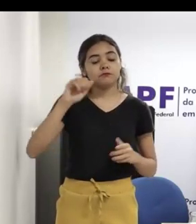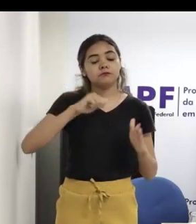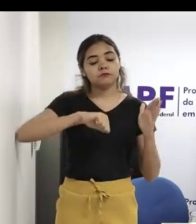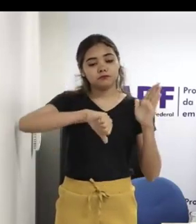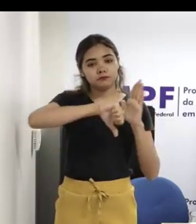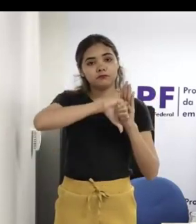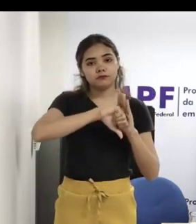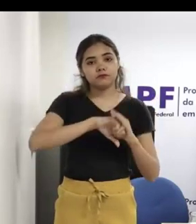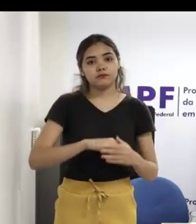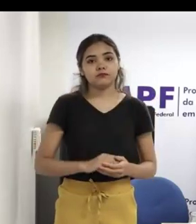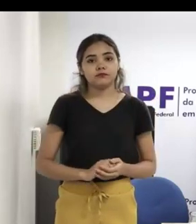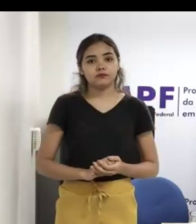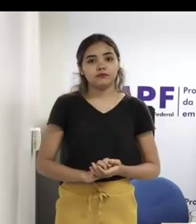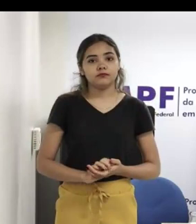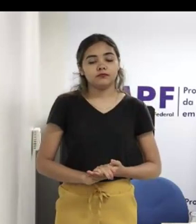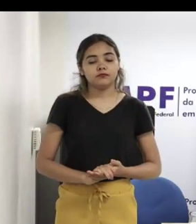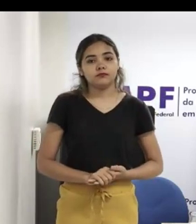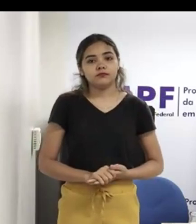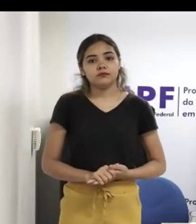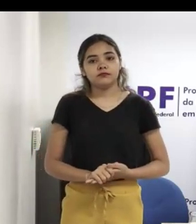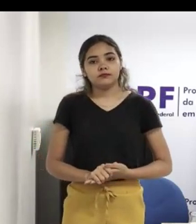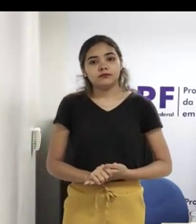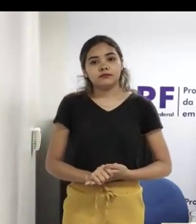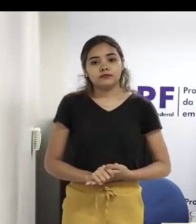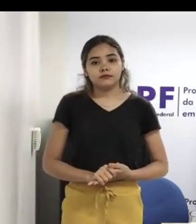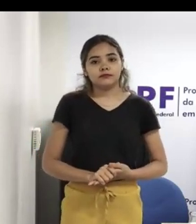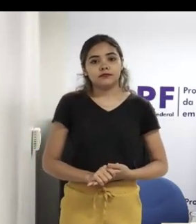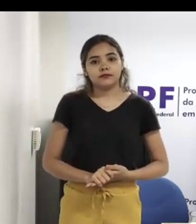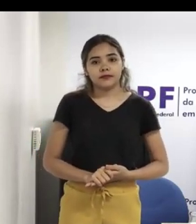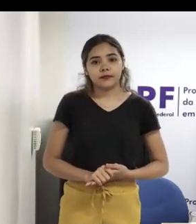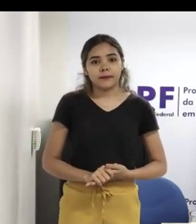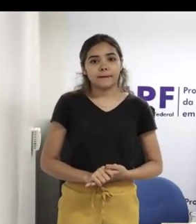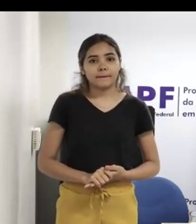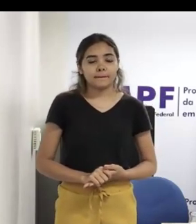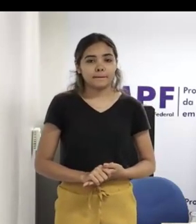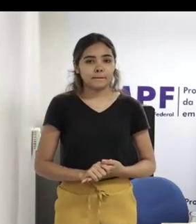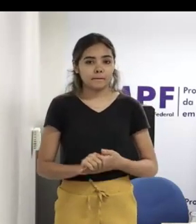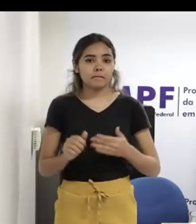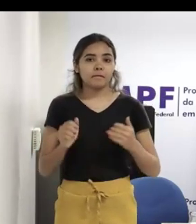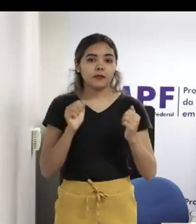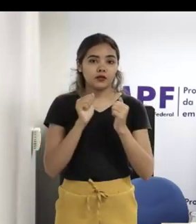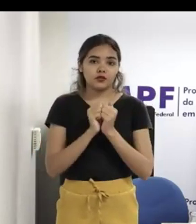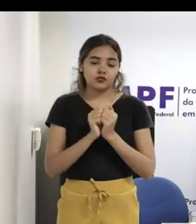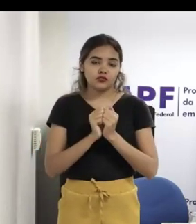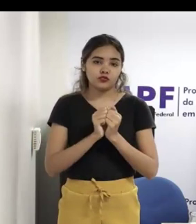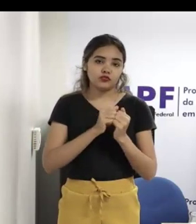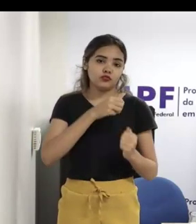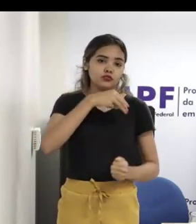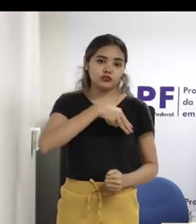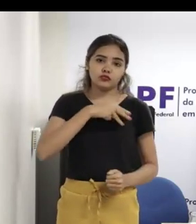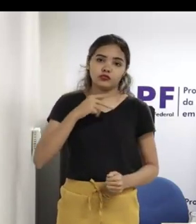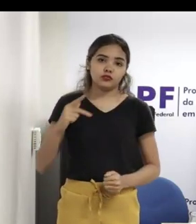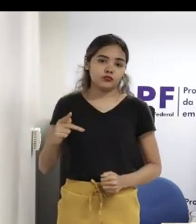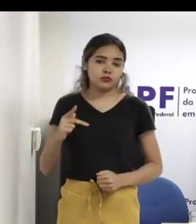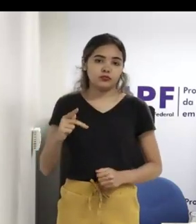das escolas pode ser também pactuada com eh Delegacia da Polícia Federal Ministério Público Federal